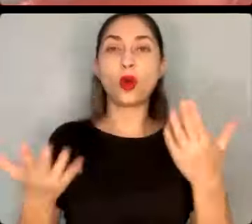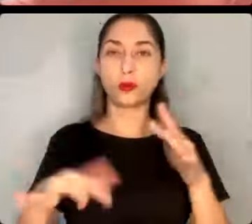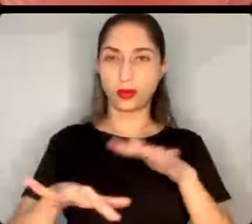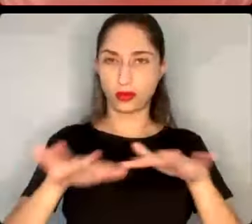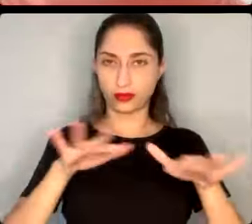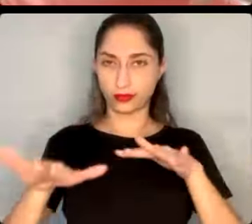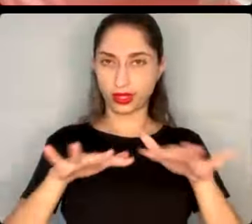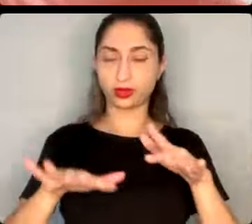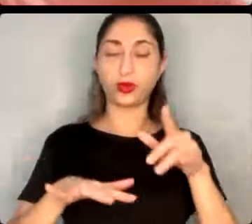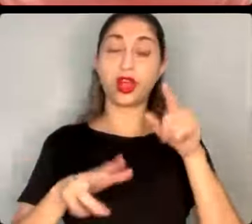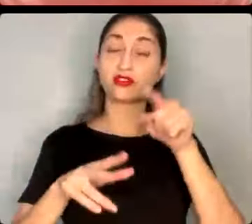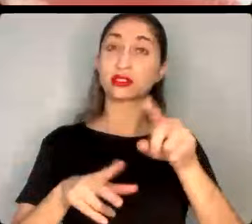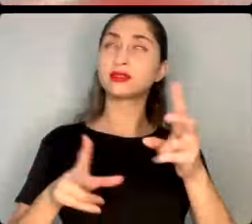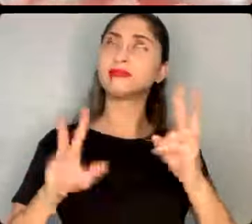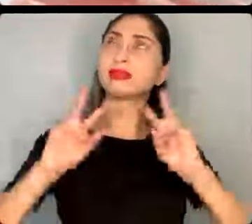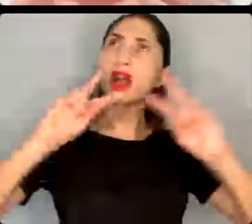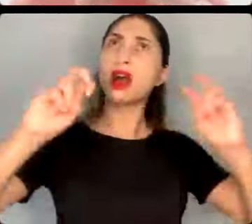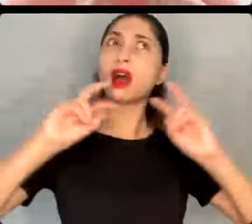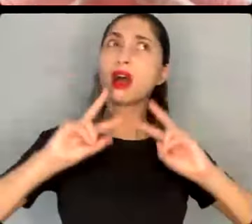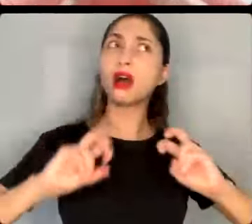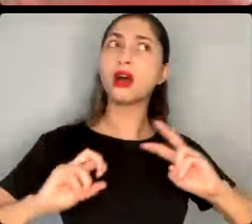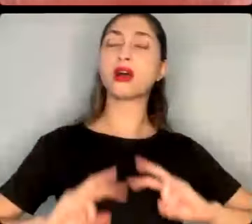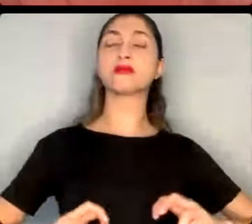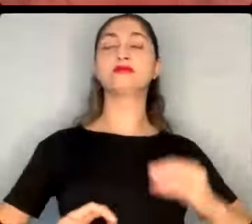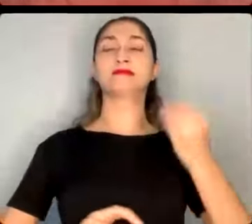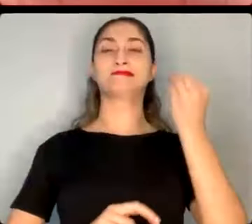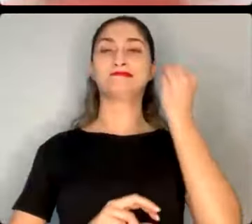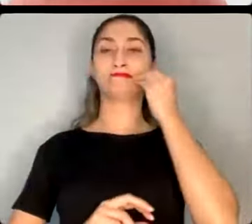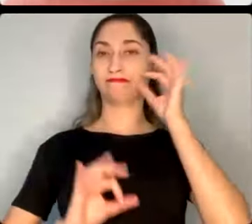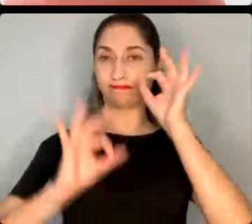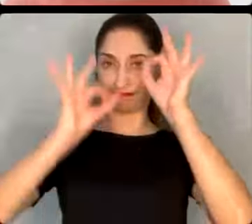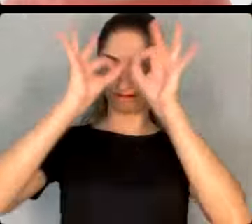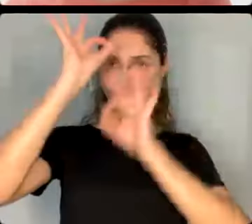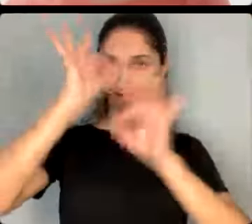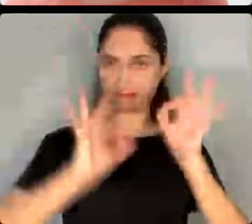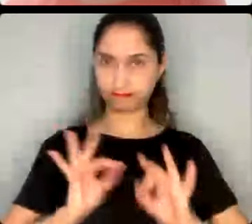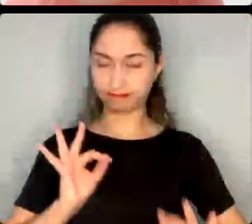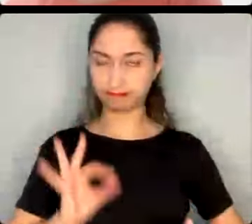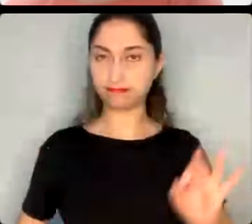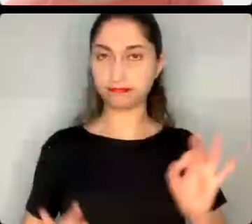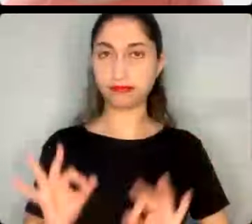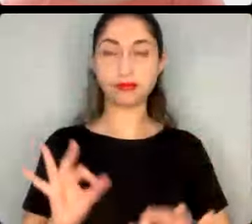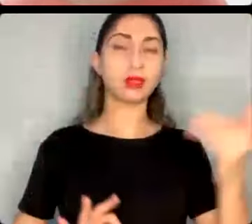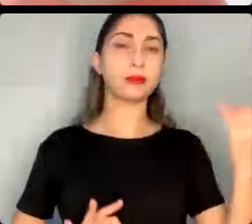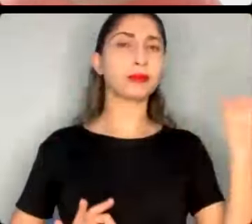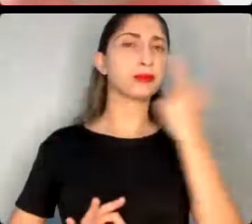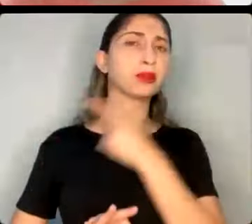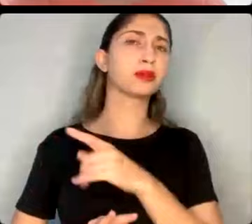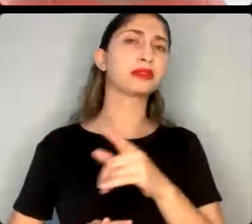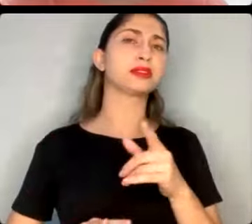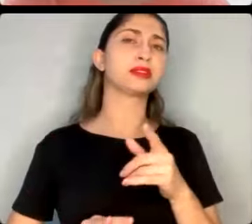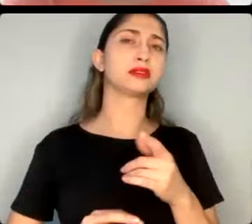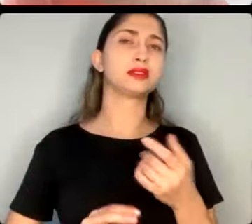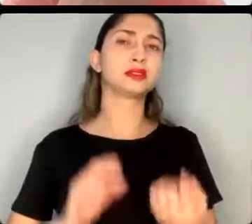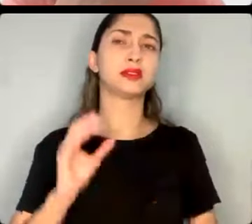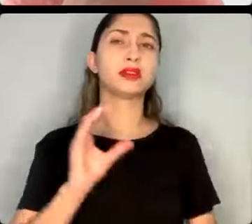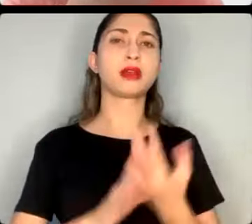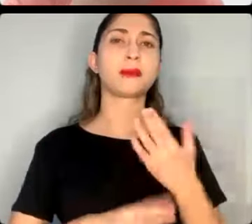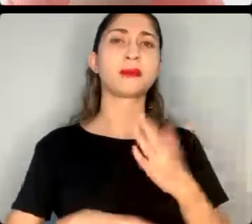gente começa a tentar se organizar para fazer uma construção mais livre, né, dessa região